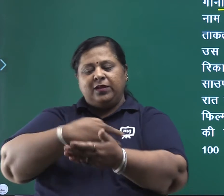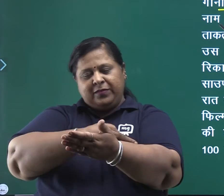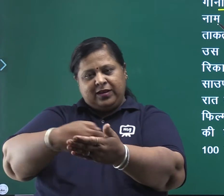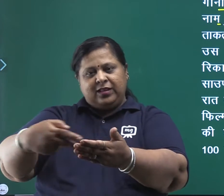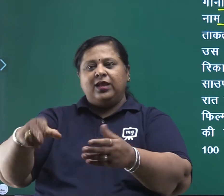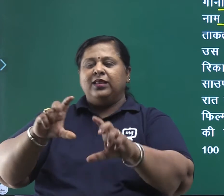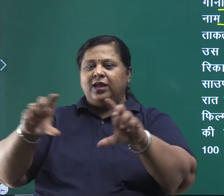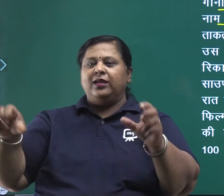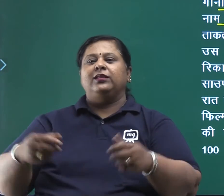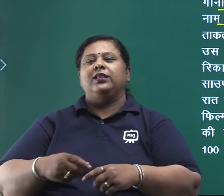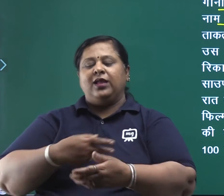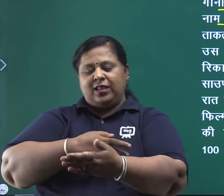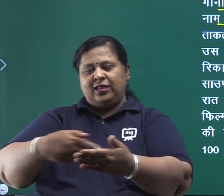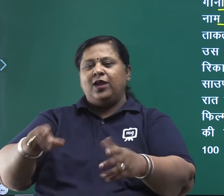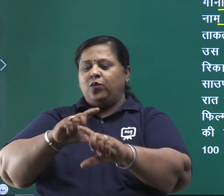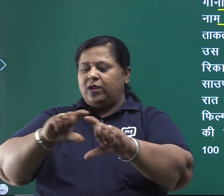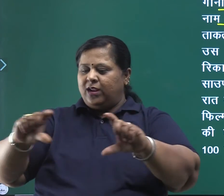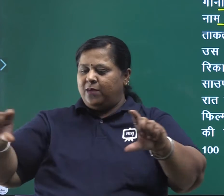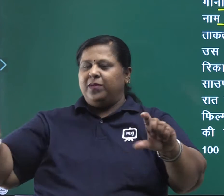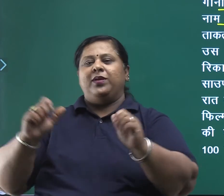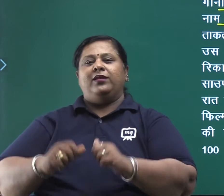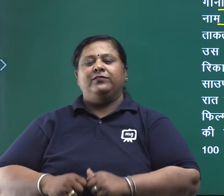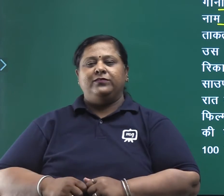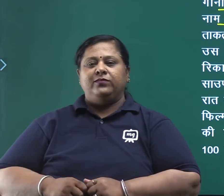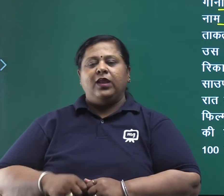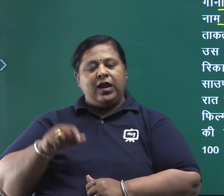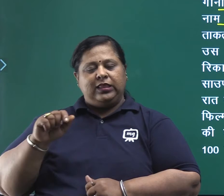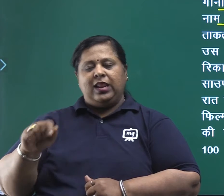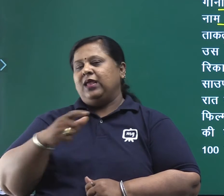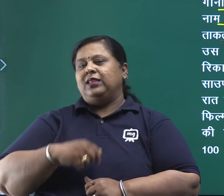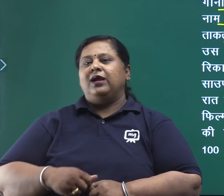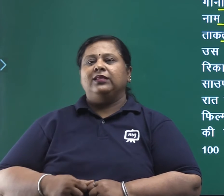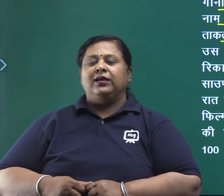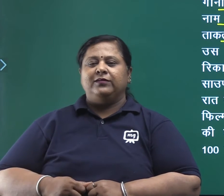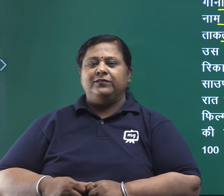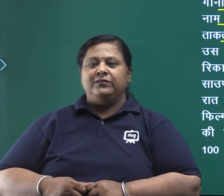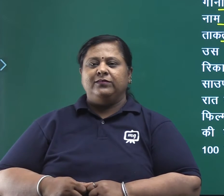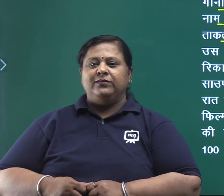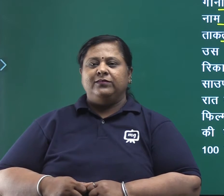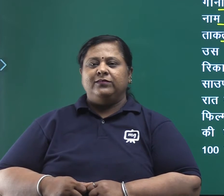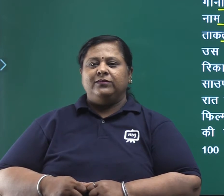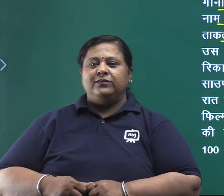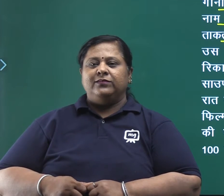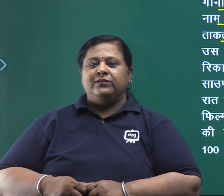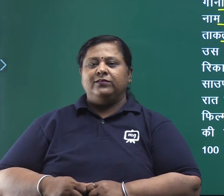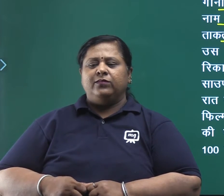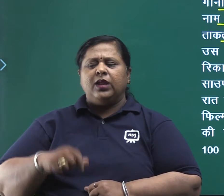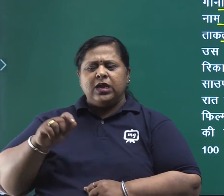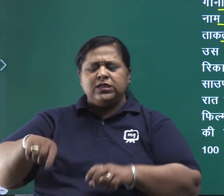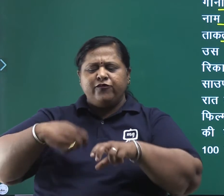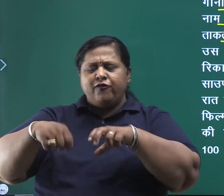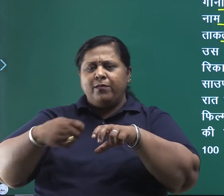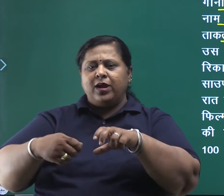के नाम पर प्यारे, अगर देने की ताकत है। इस फिल्म